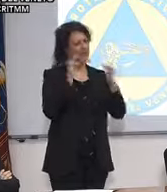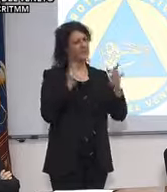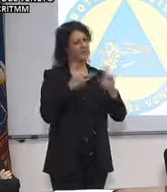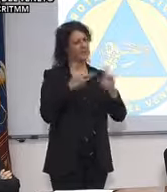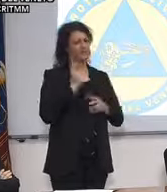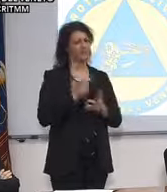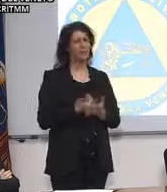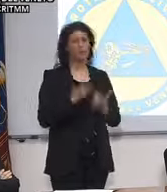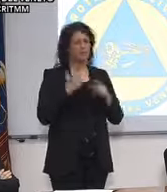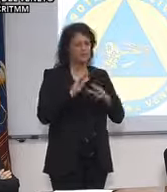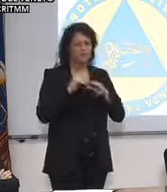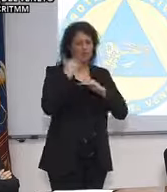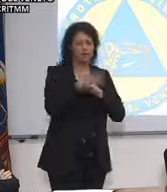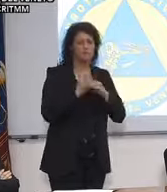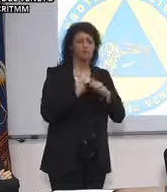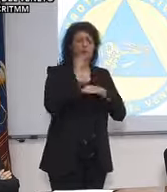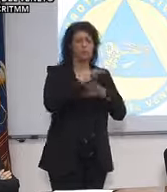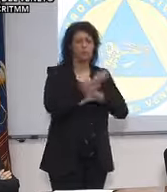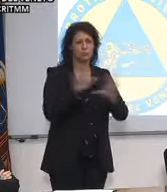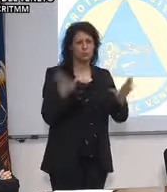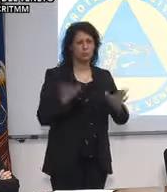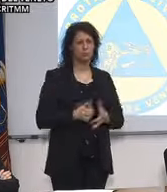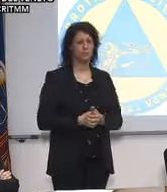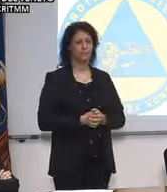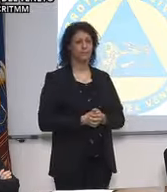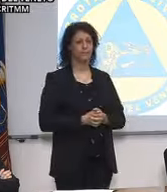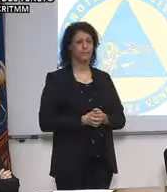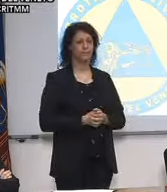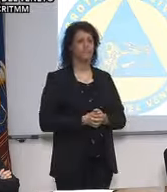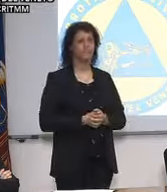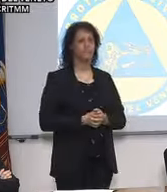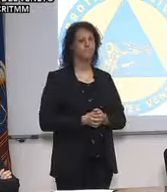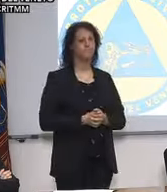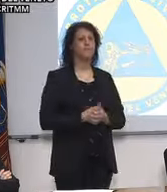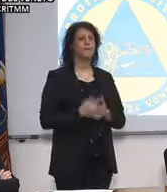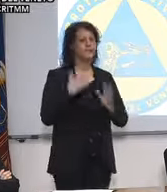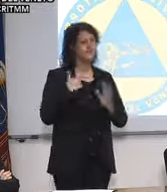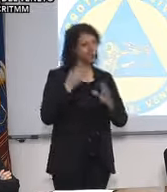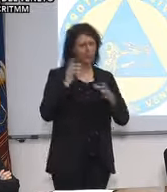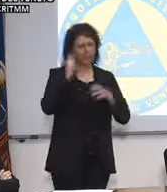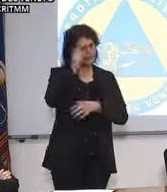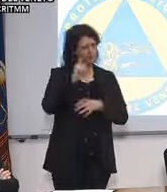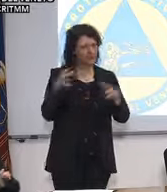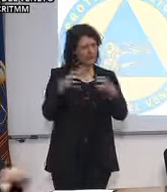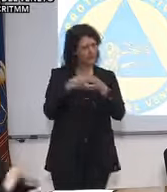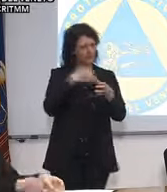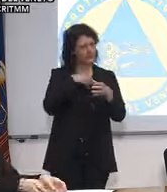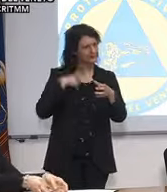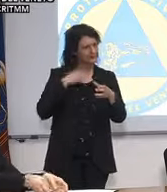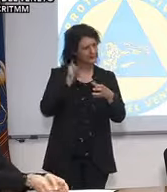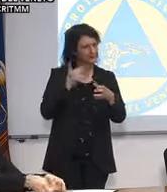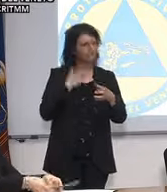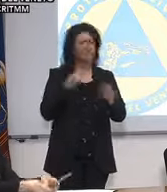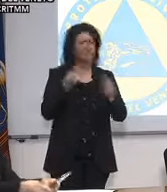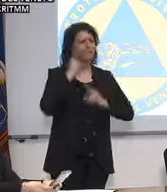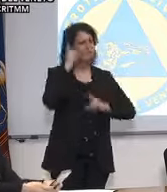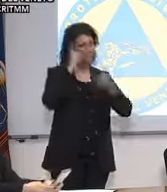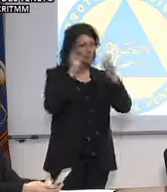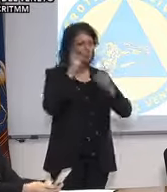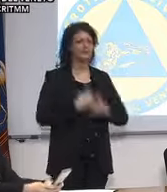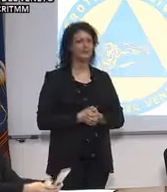Cioè, a me preoccupa, ve lo dico con chiarezza e al massimo rispetto degli scienziati, mi preoccupa che non diventi... Cioè, quando mai